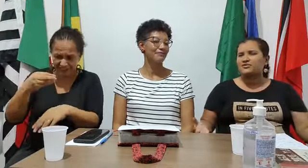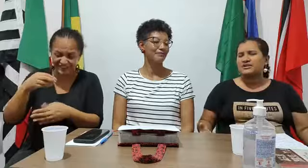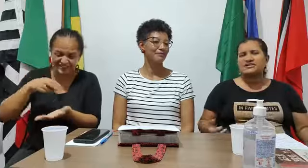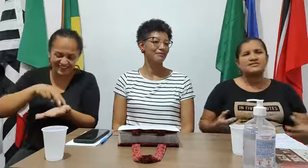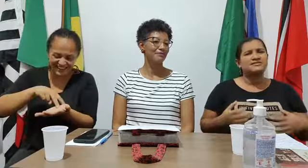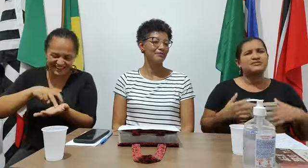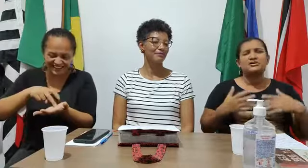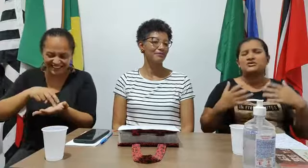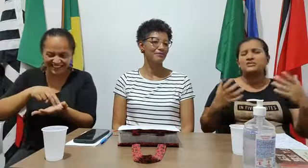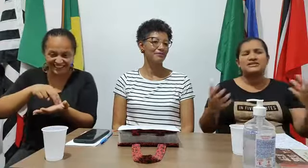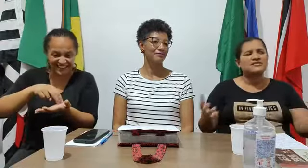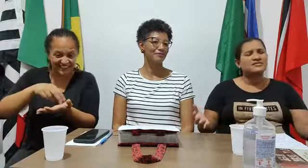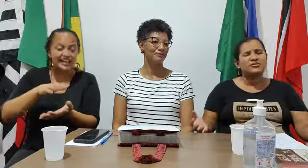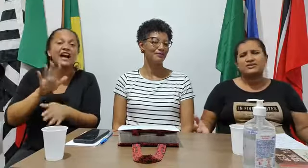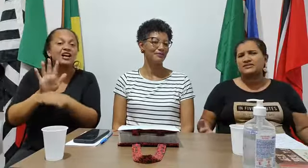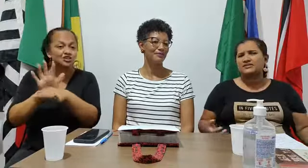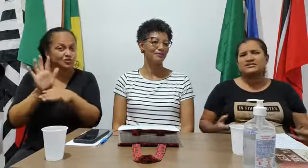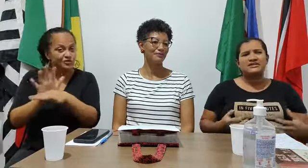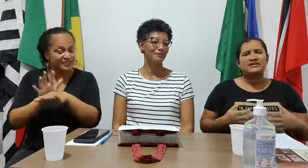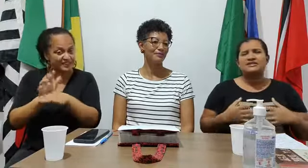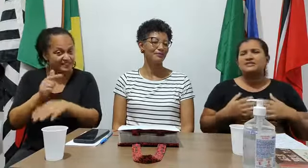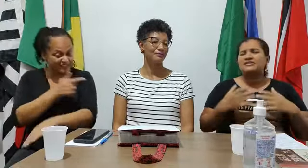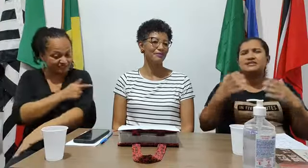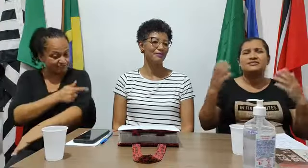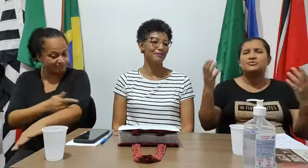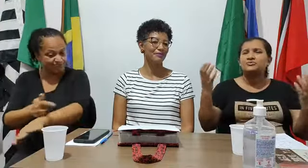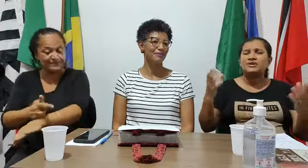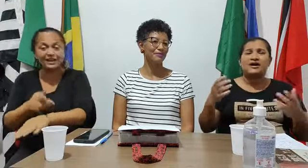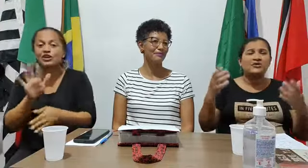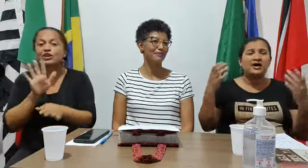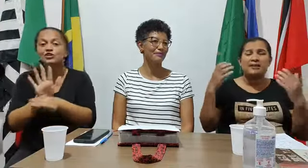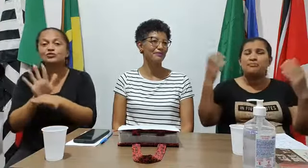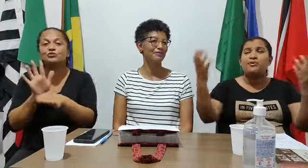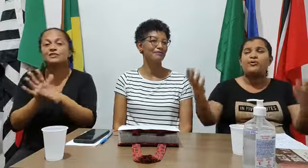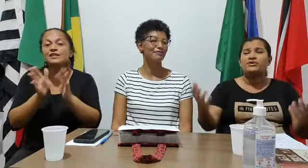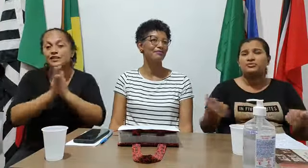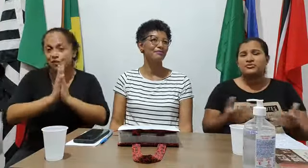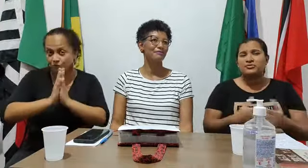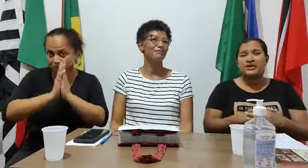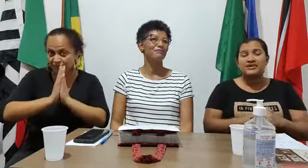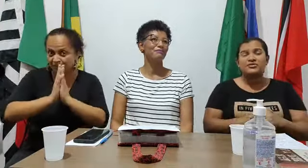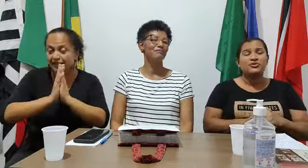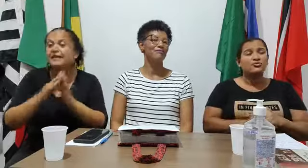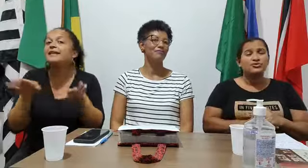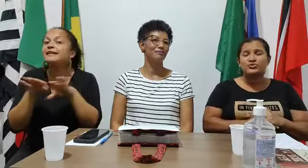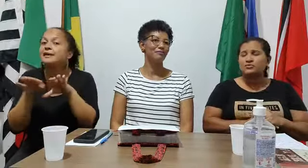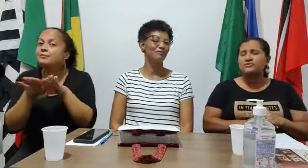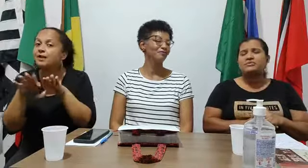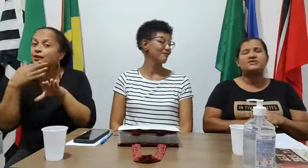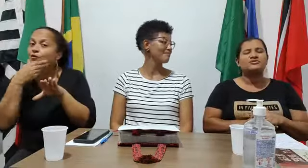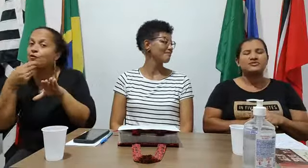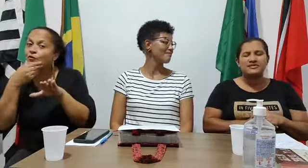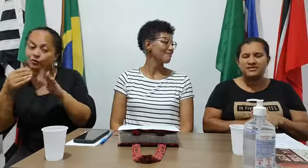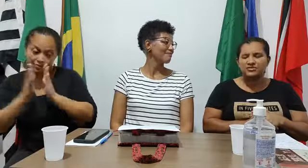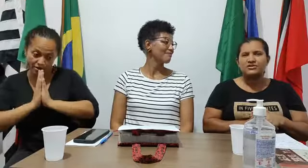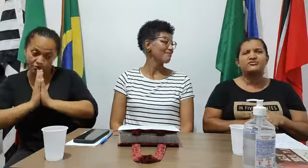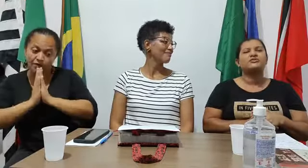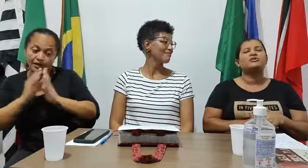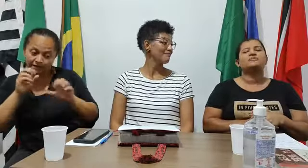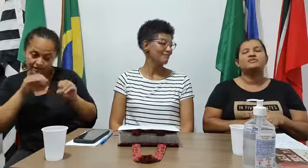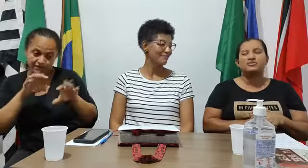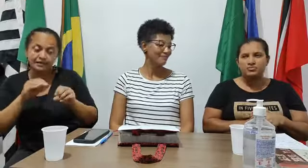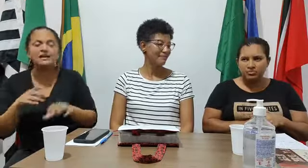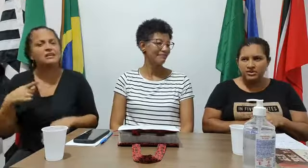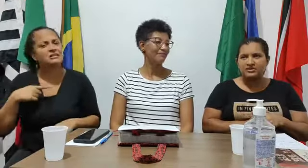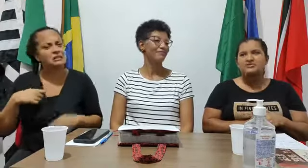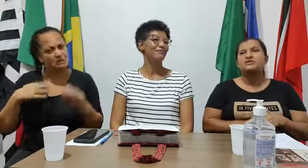na educação, ministrando ao coração dele, sendo apoio para o seu marido. Muitos homens precisam de incentivo,